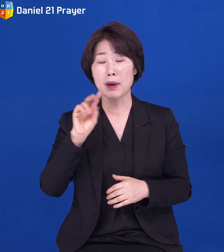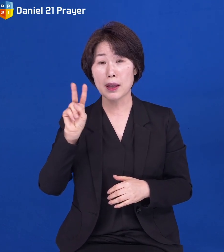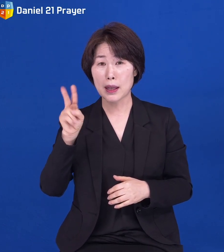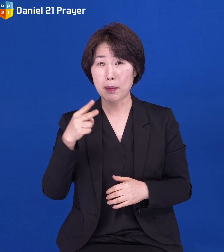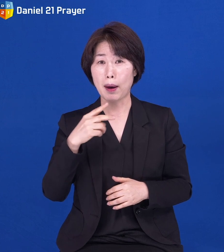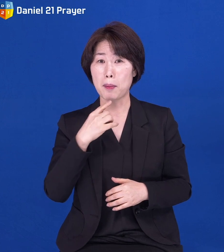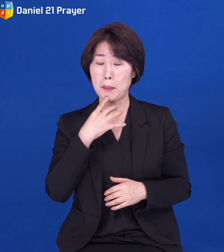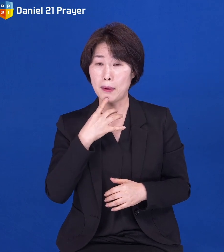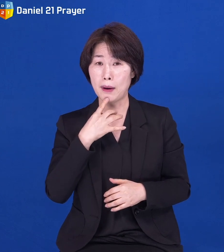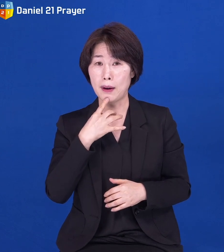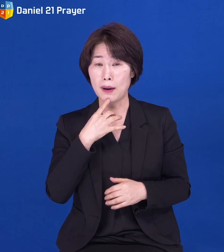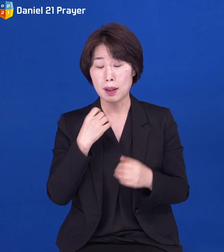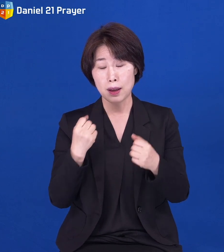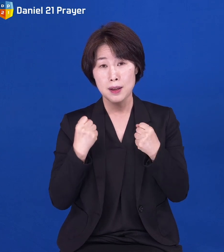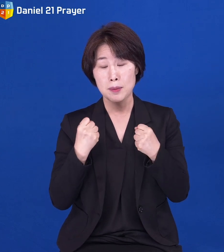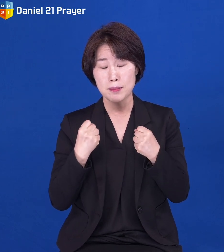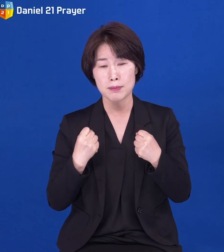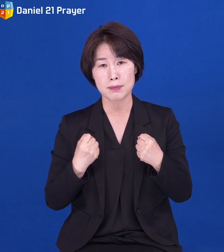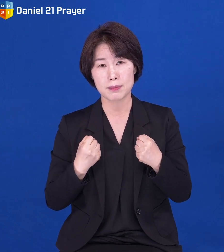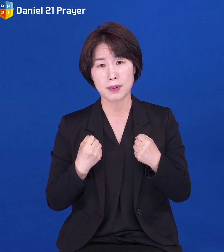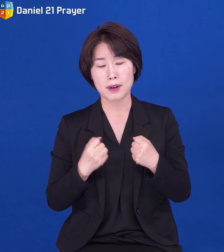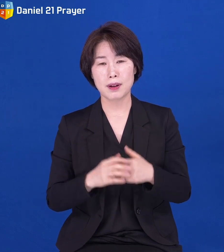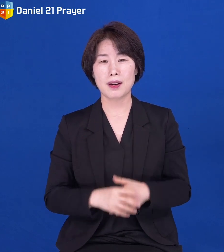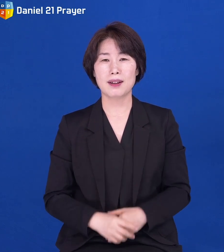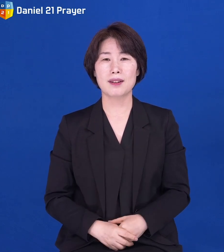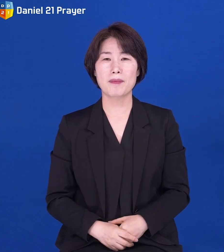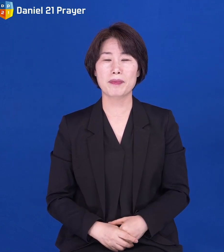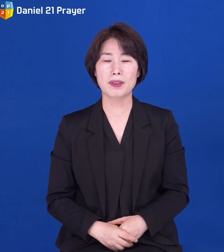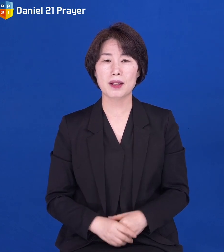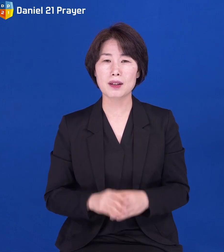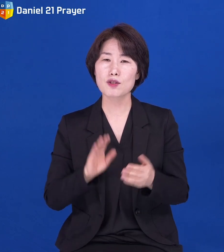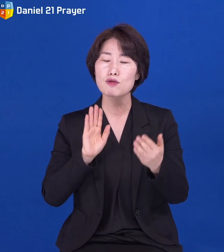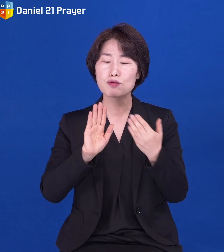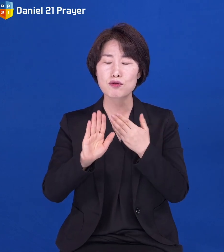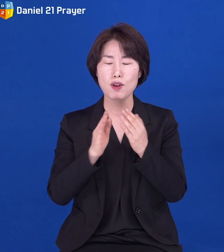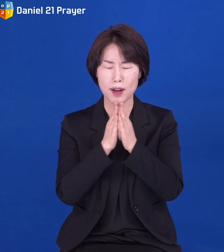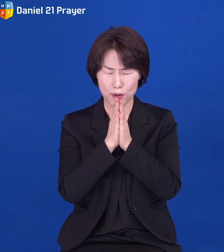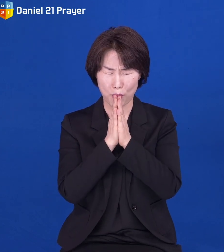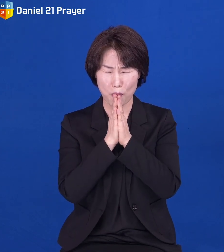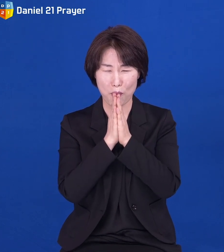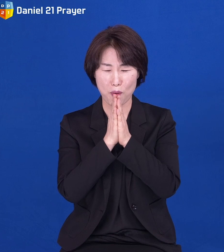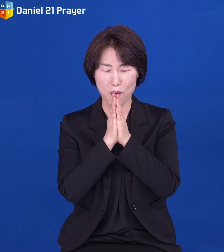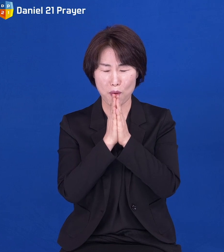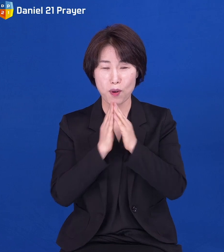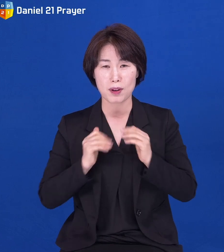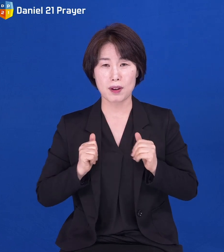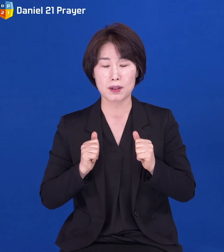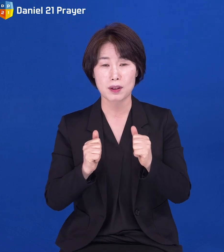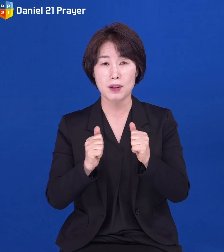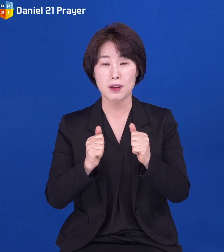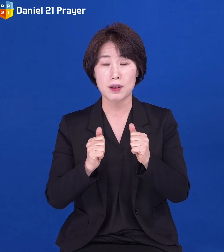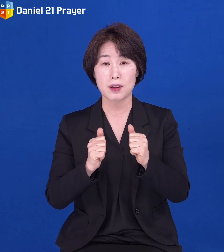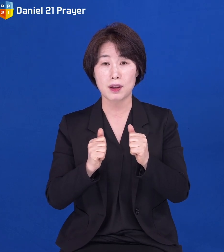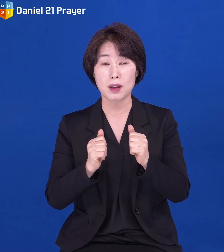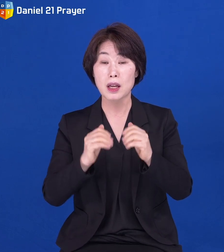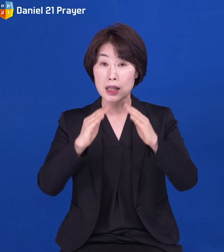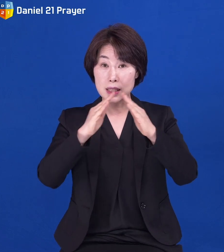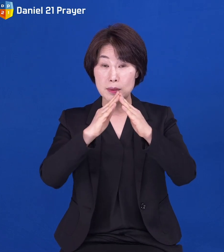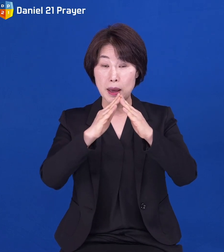너무 들어서 어머니가 그때부터 정말 열심으로 이제 기도를 한 거예요. 근데 그 집에 이사를 갔을까요? 안 갔을까요?